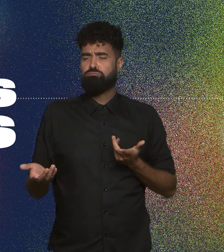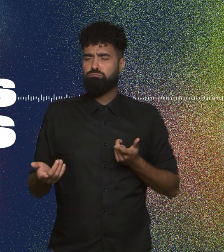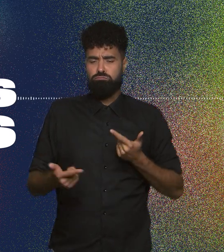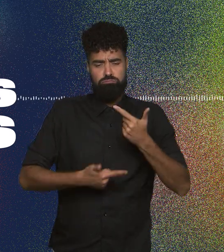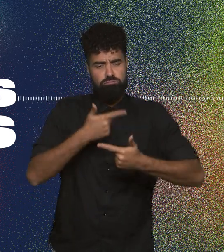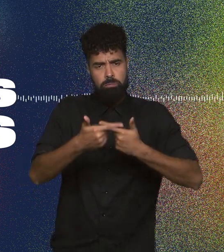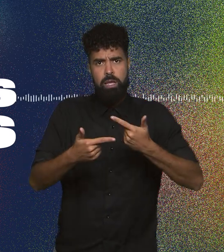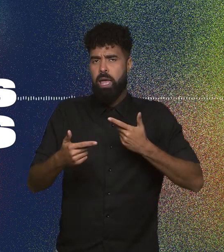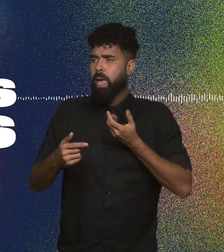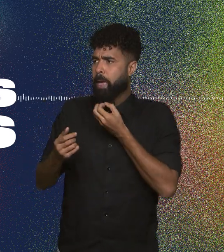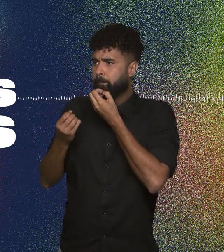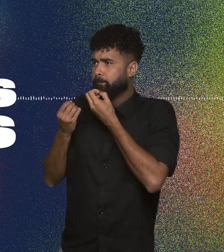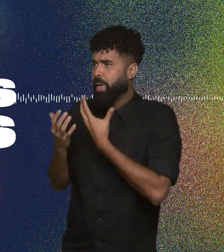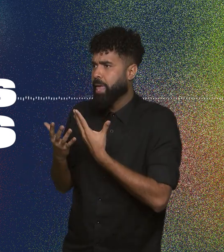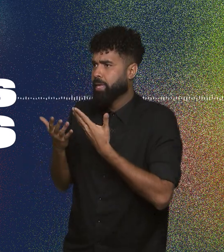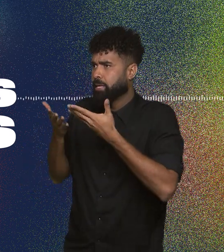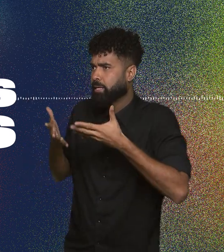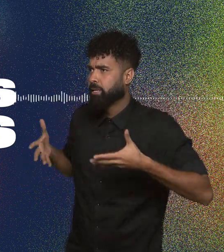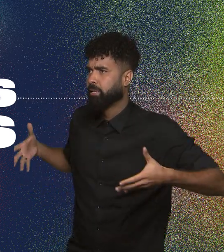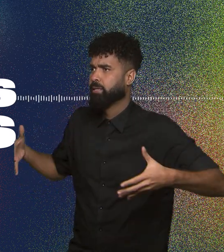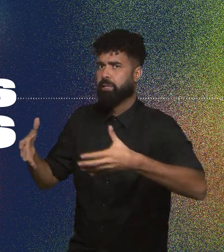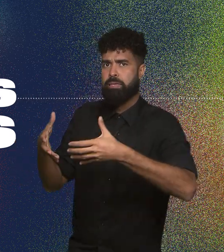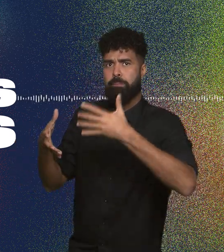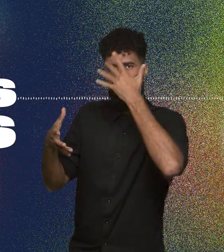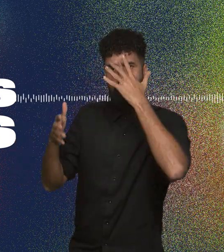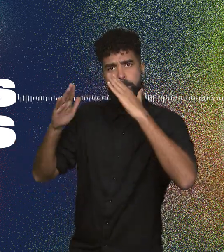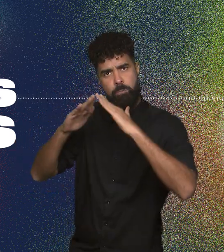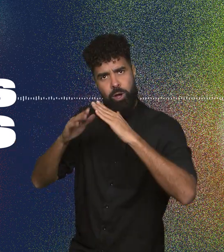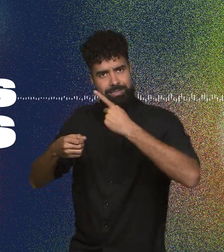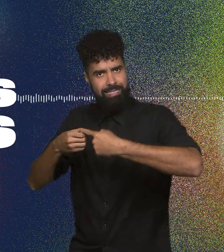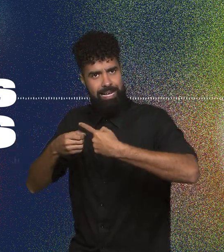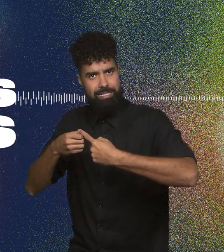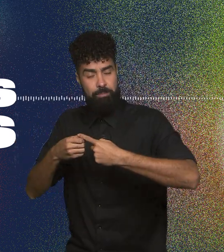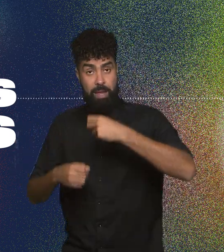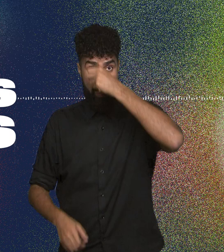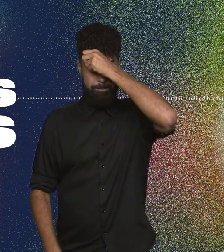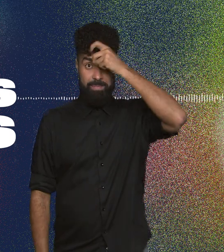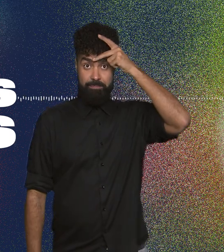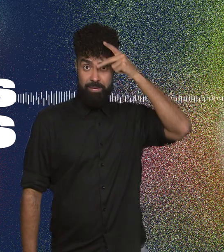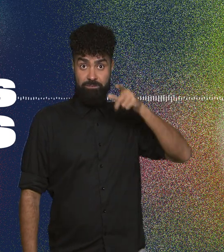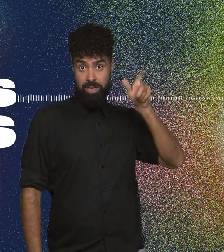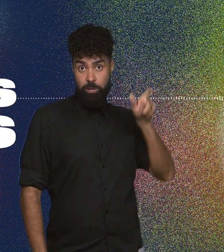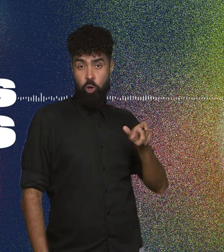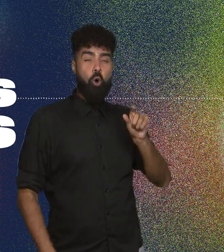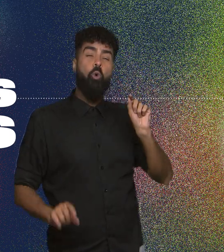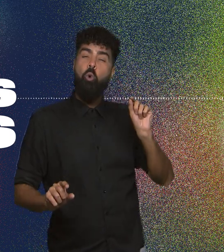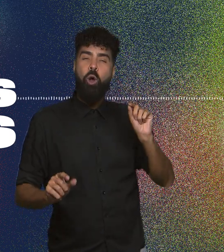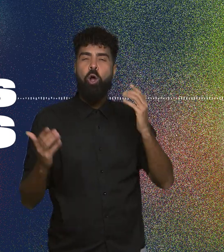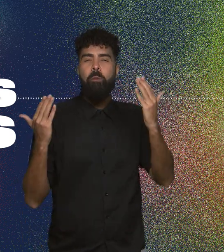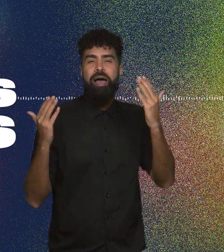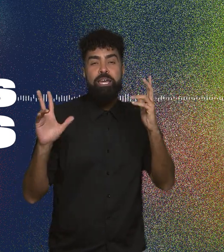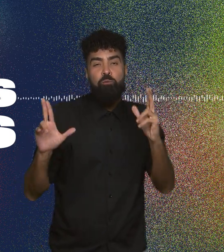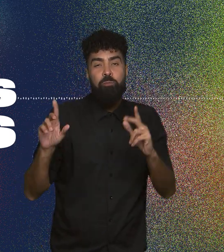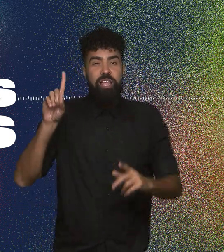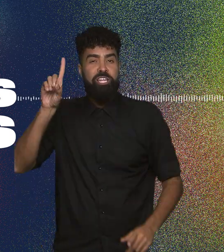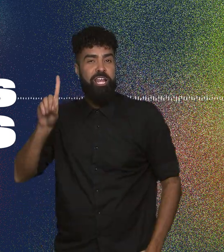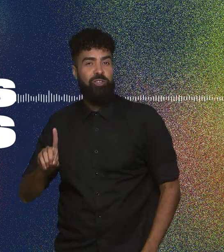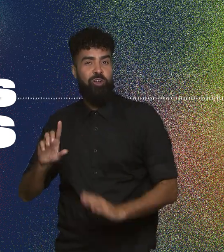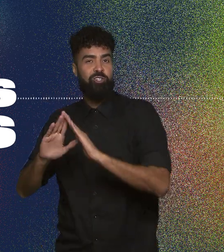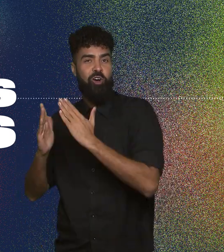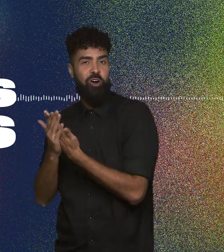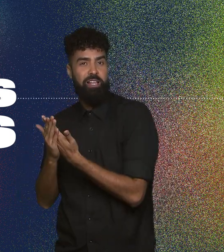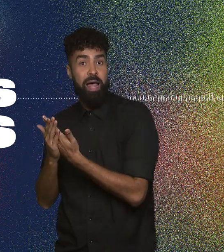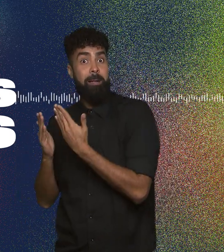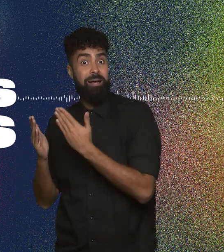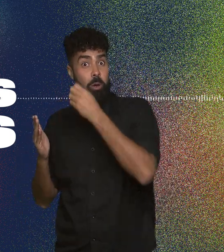benefício das pessoas que habitam naquela cidade. Prefeito é como se fosse o diretor da escola, né? Só que ele é o diretor da